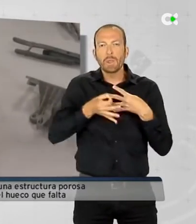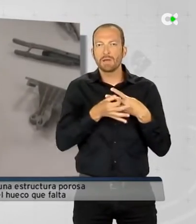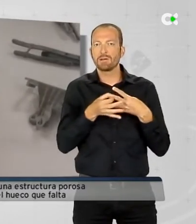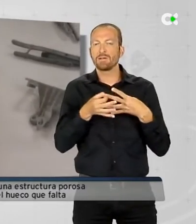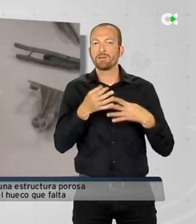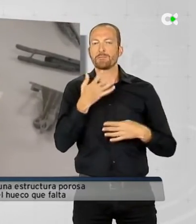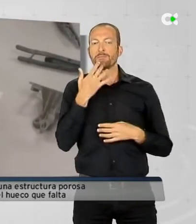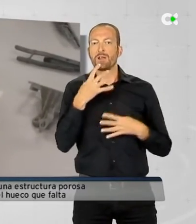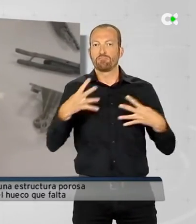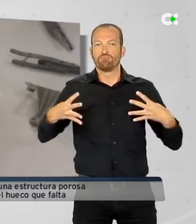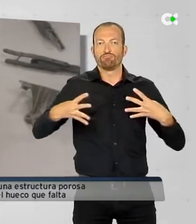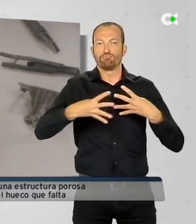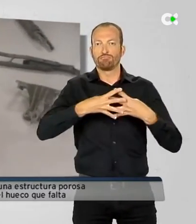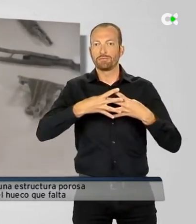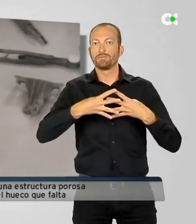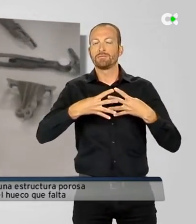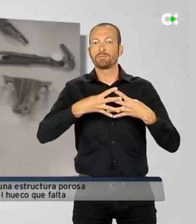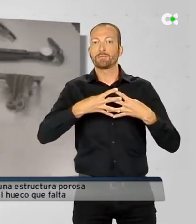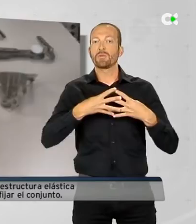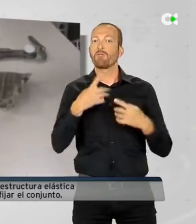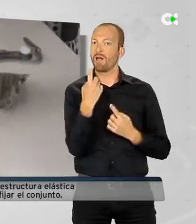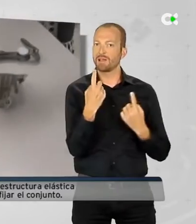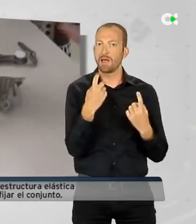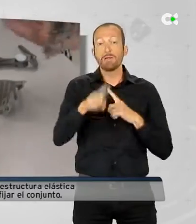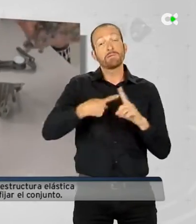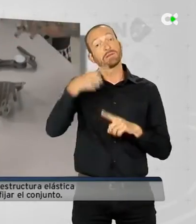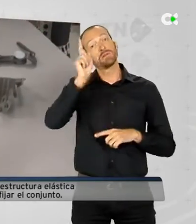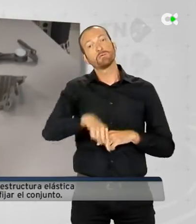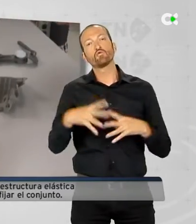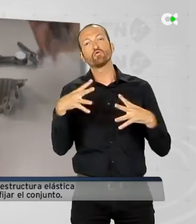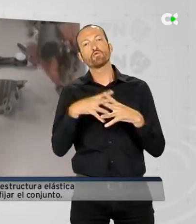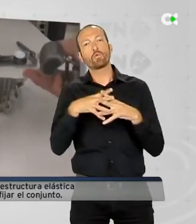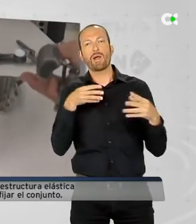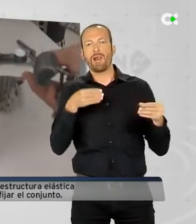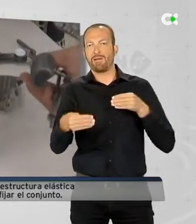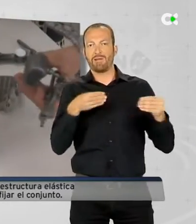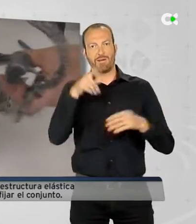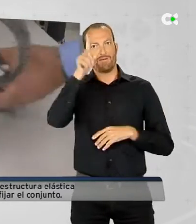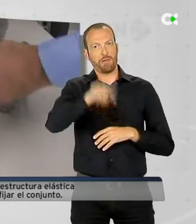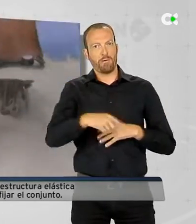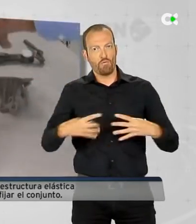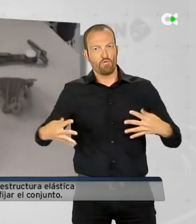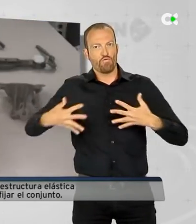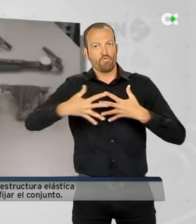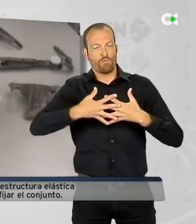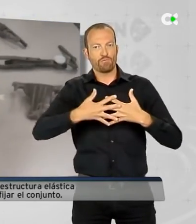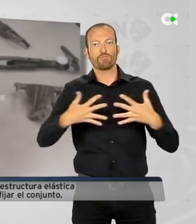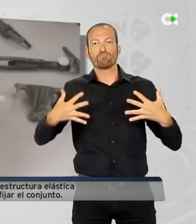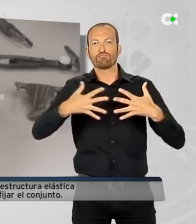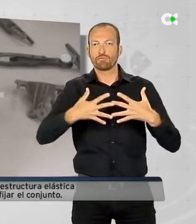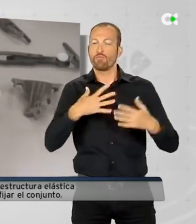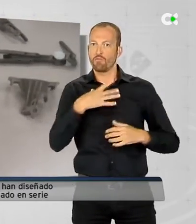rellena el gap que falta y después una estructura elástica que pueda fijar el